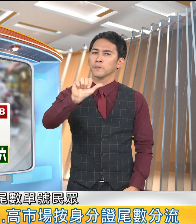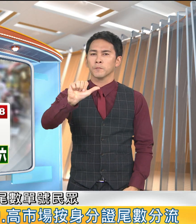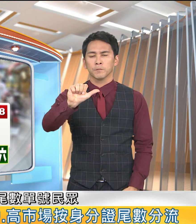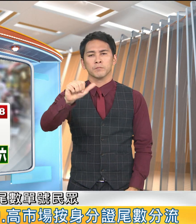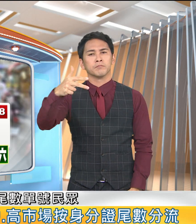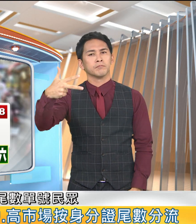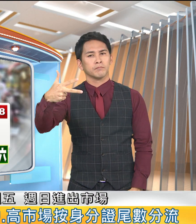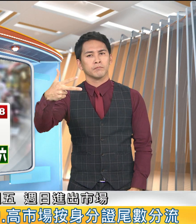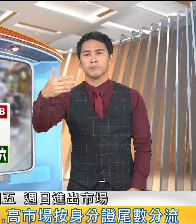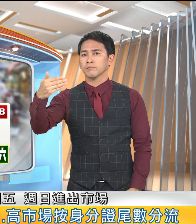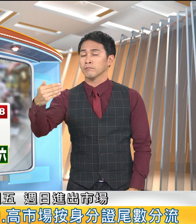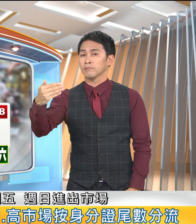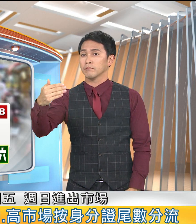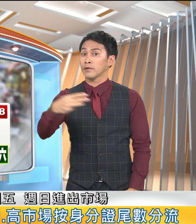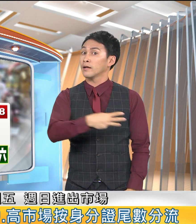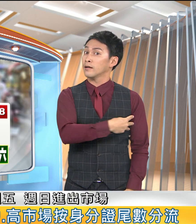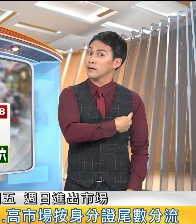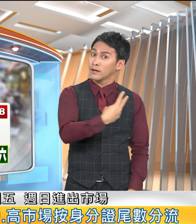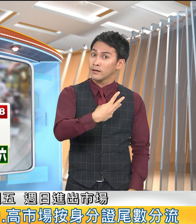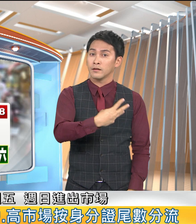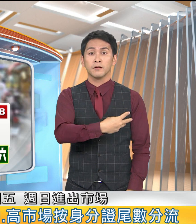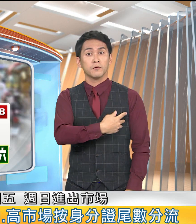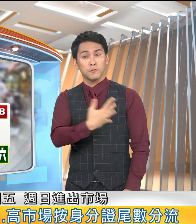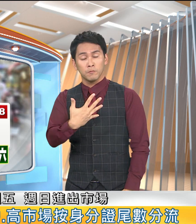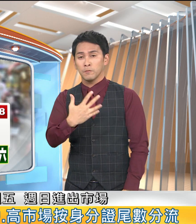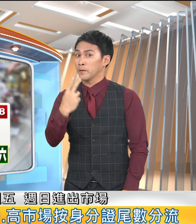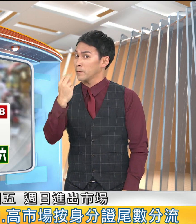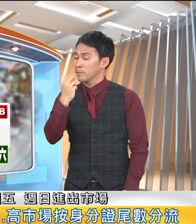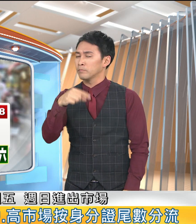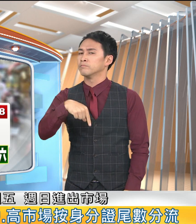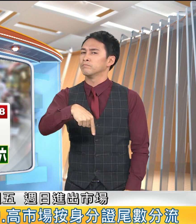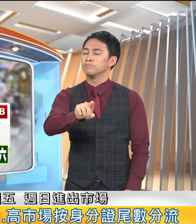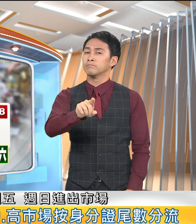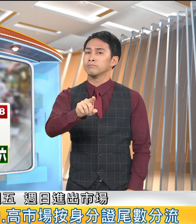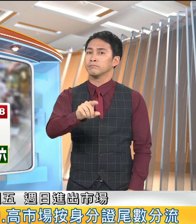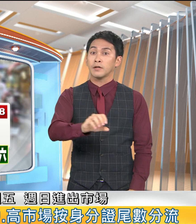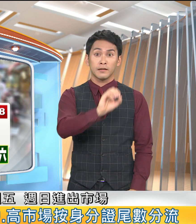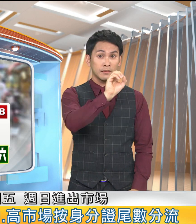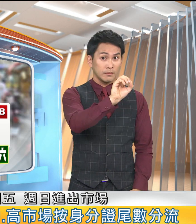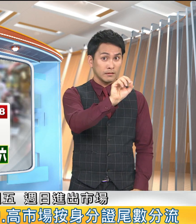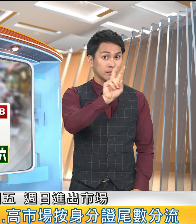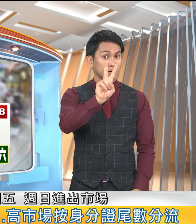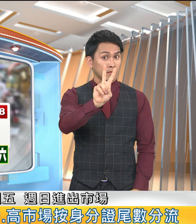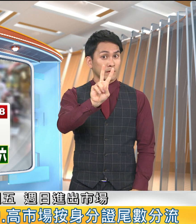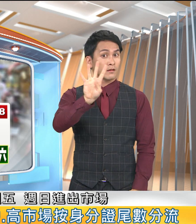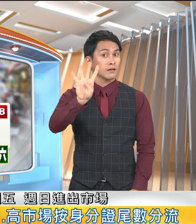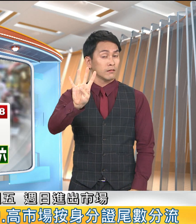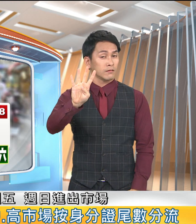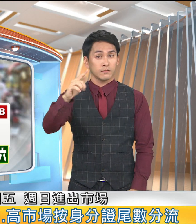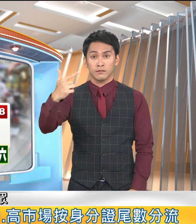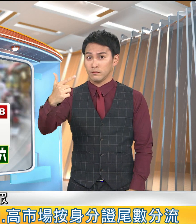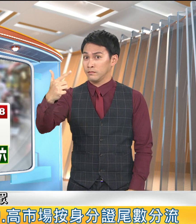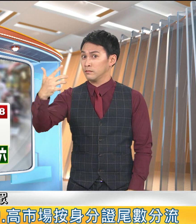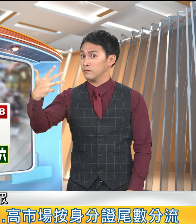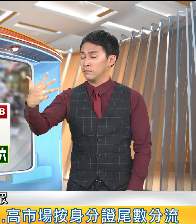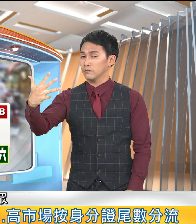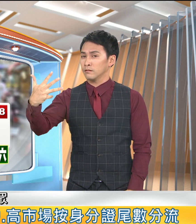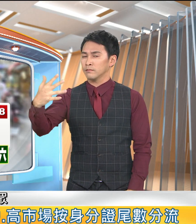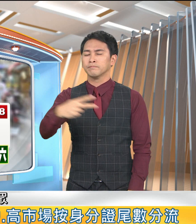众，可以在每周三、周五以及周日进出市场。尾数双号的民众